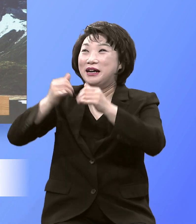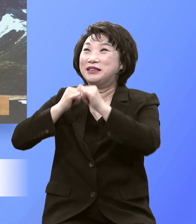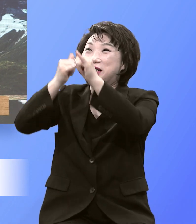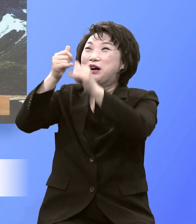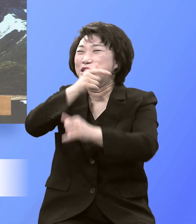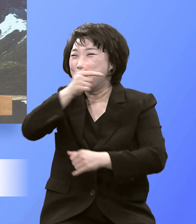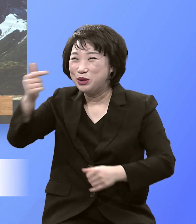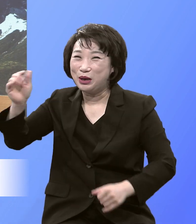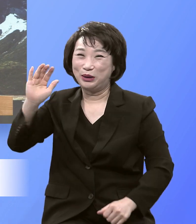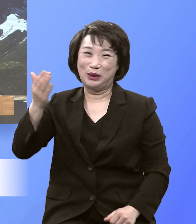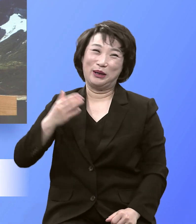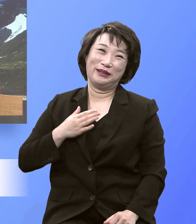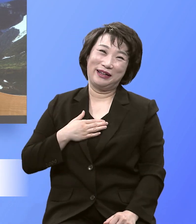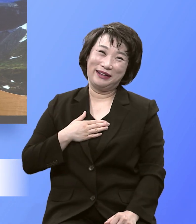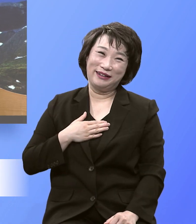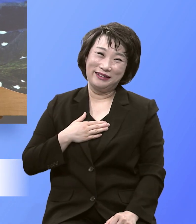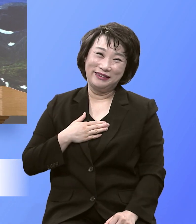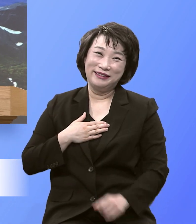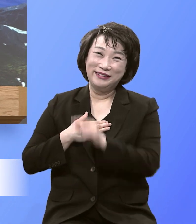클 것이냐.